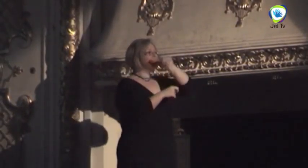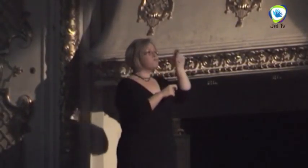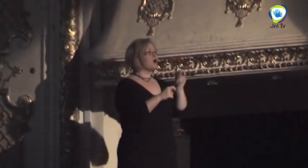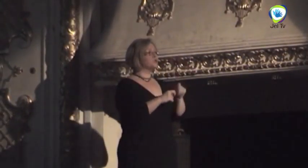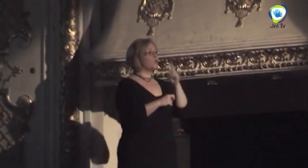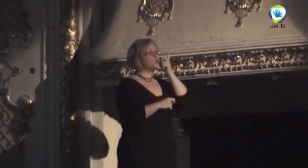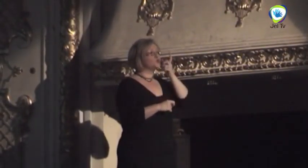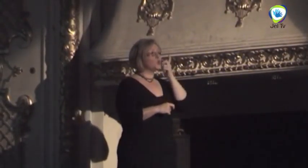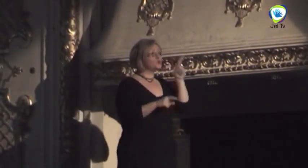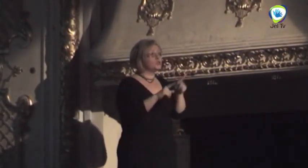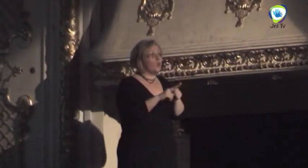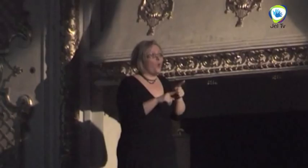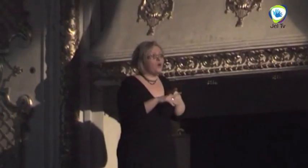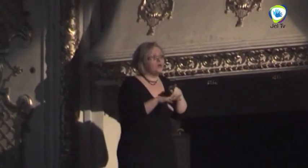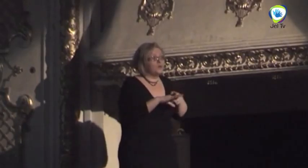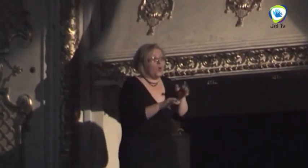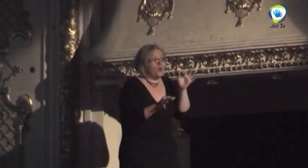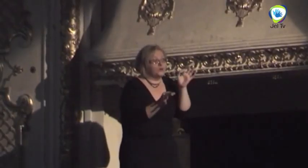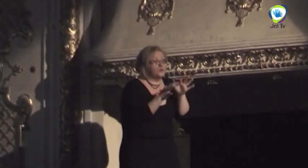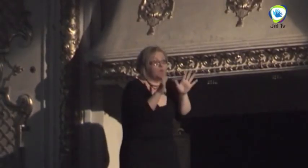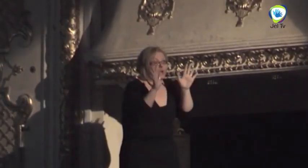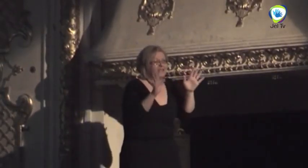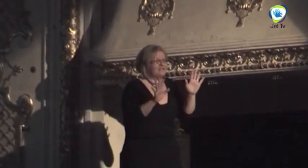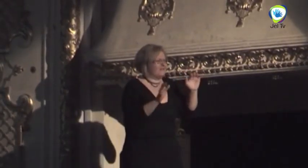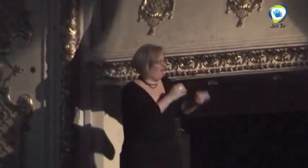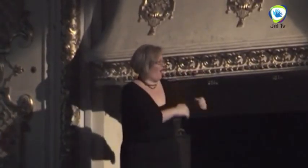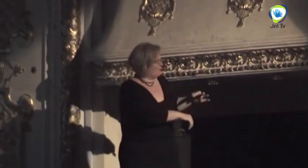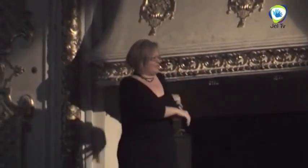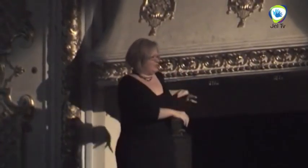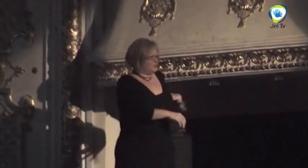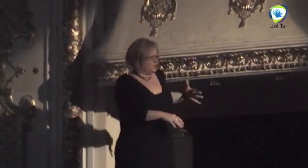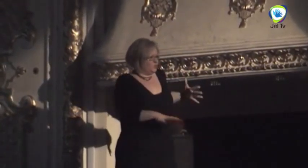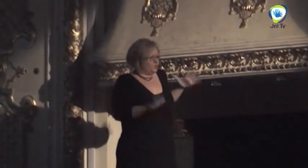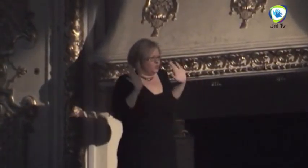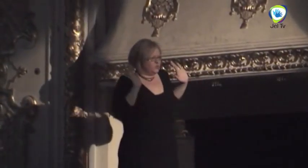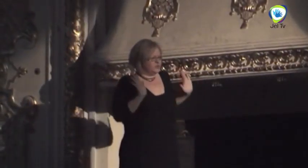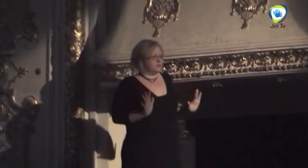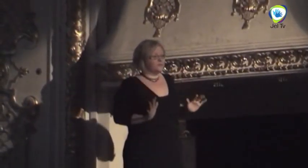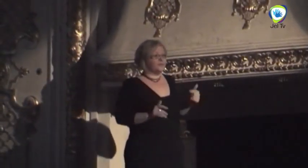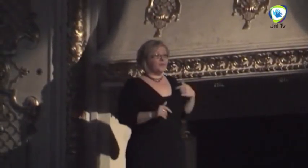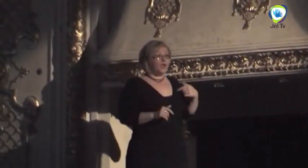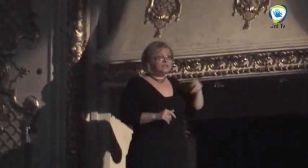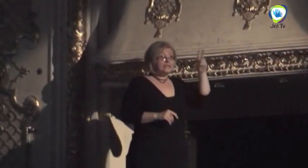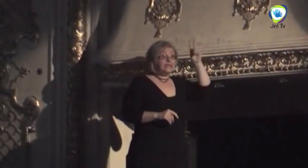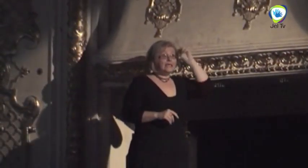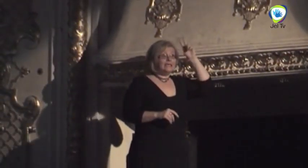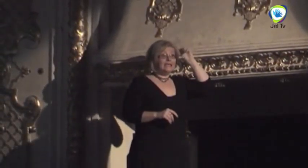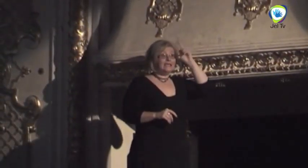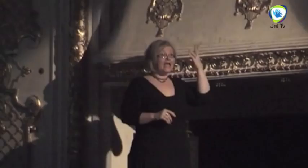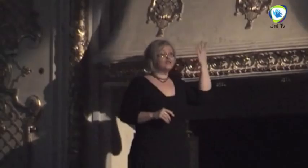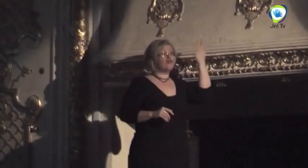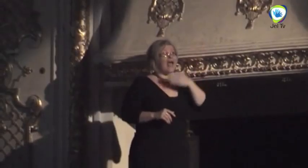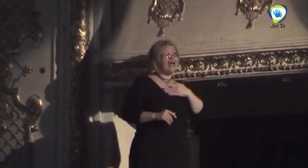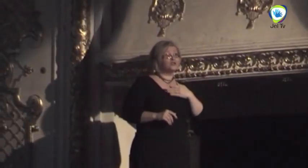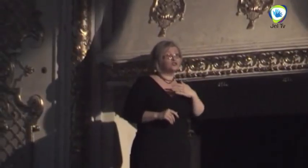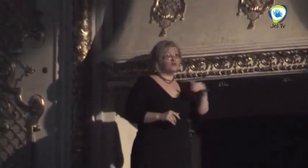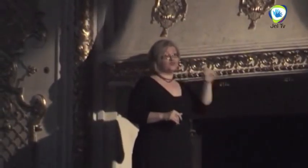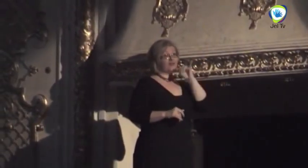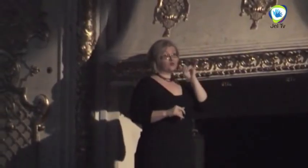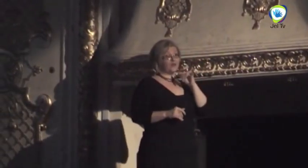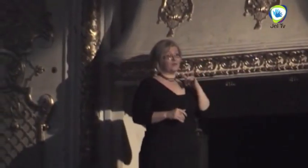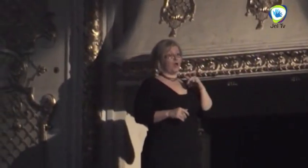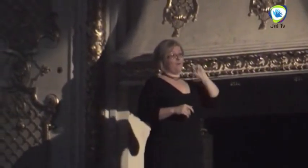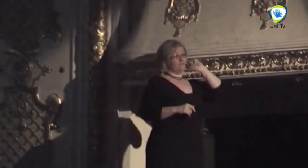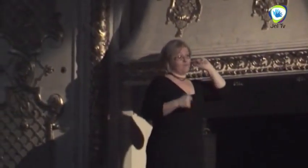Rózsival, olyan dolog történt, hogy mindjárt szurkálsz a tűkkel. Az én híres Herskovics féle kocsmám a